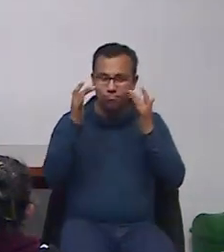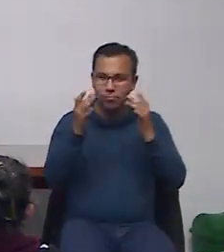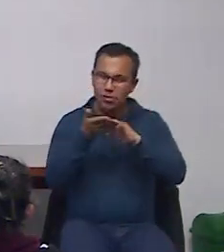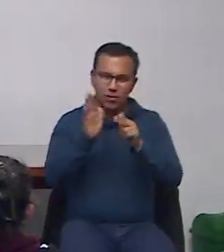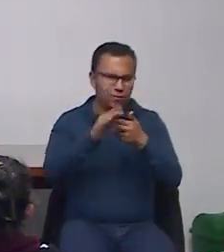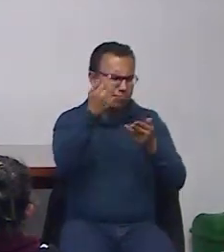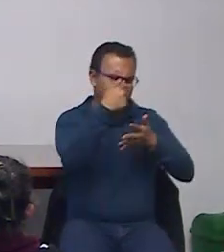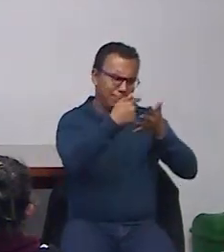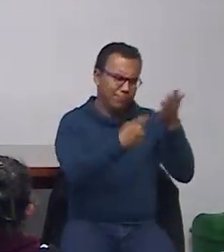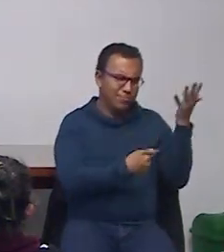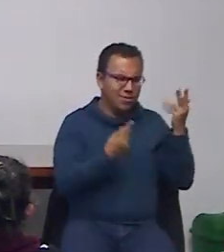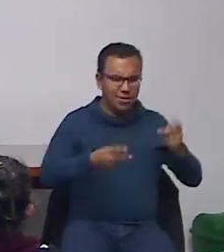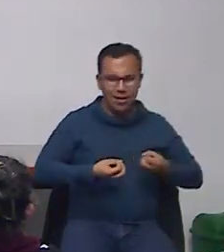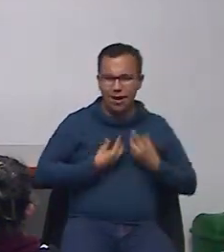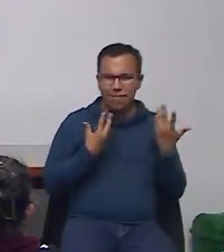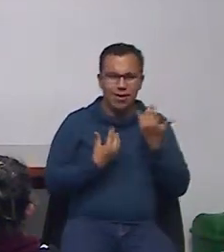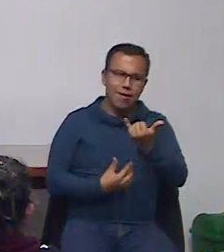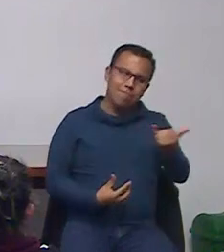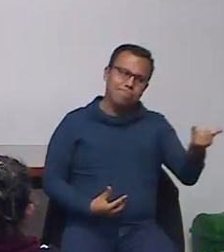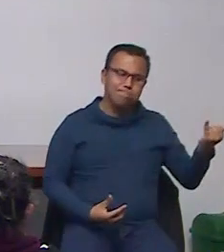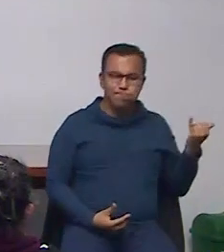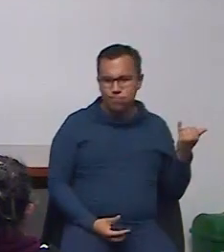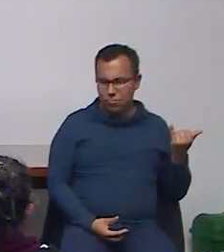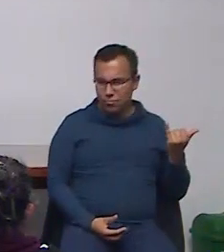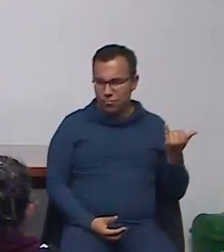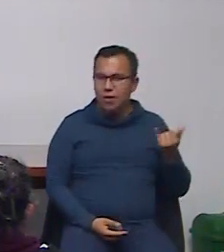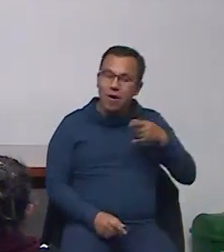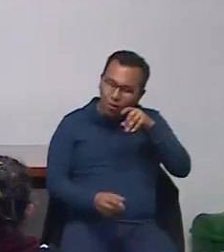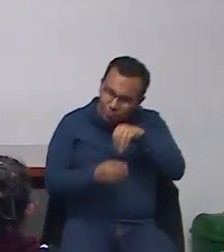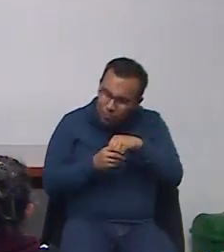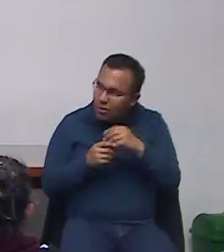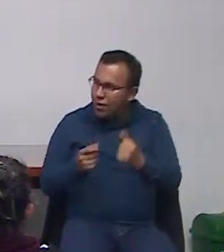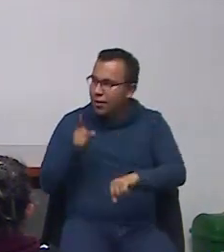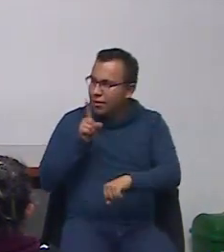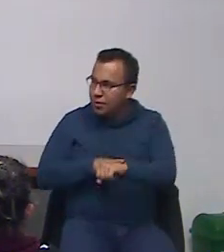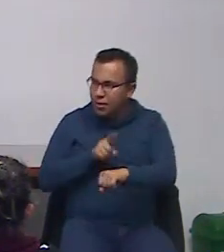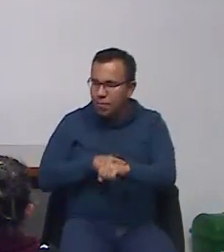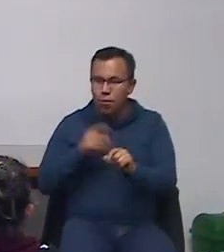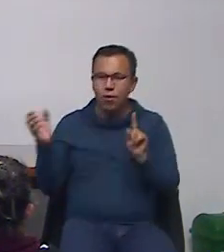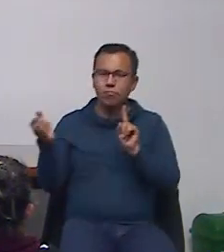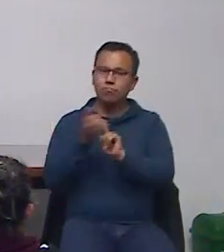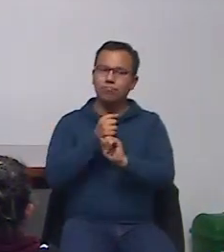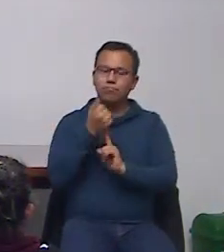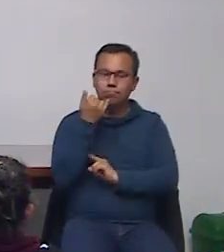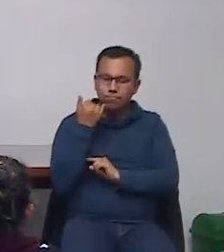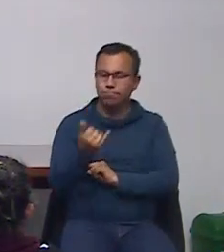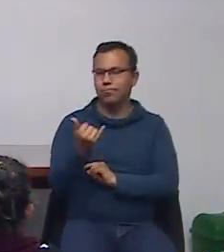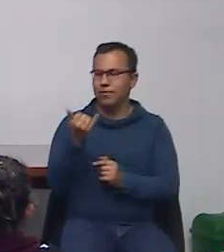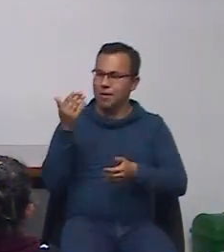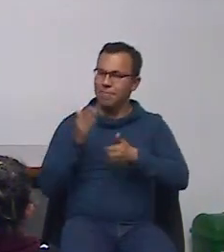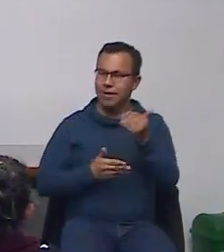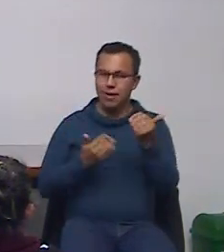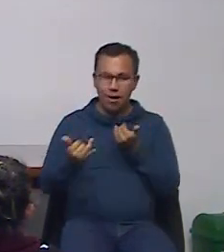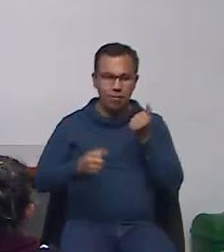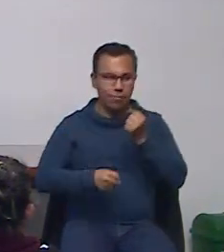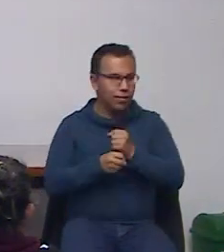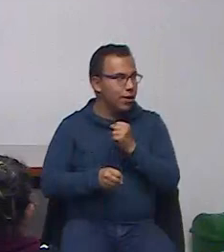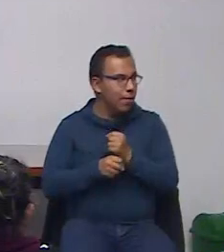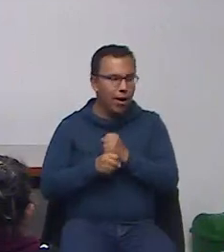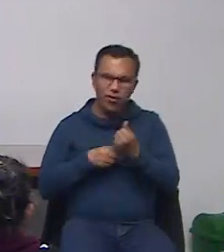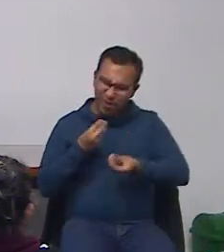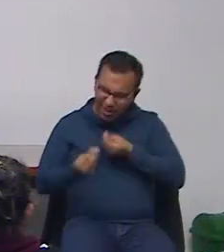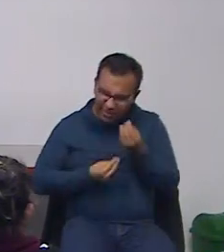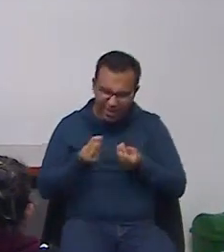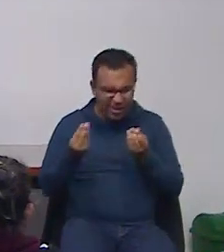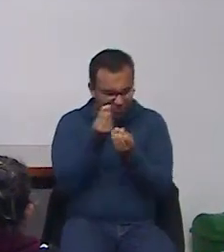Traducir a muchas cosas en la vida cotidiana Sí pero es ahí ese momento donde uno identifica ahí puedo empezar a trabajar a intervenir a